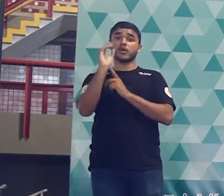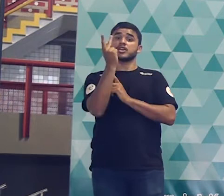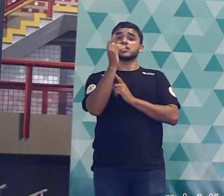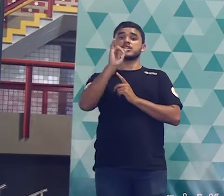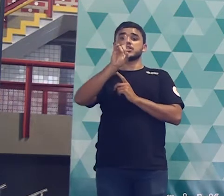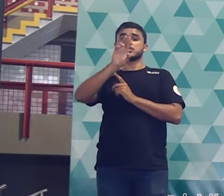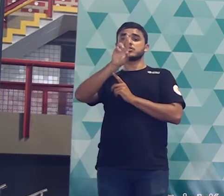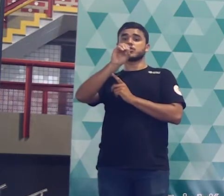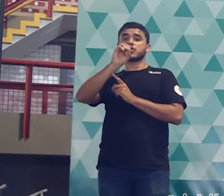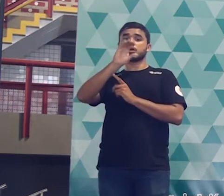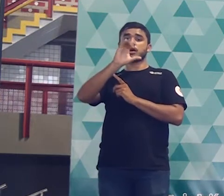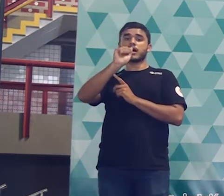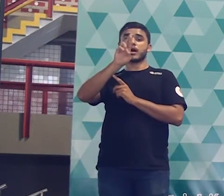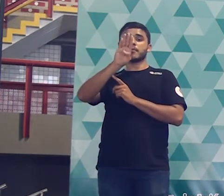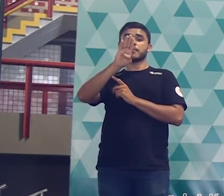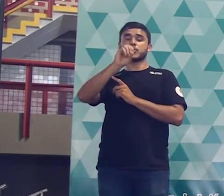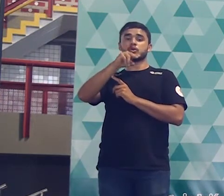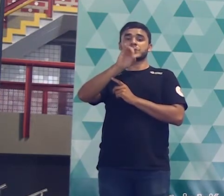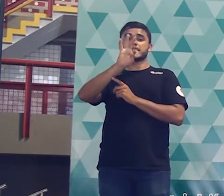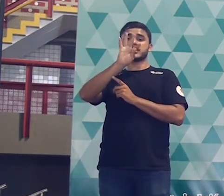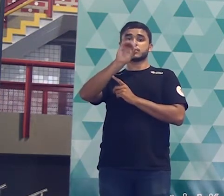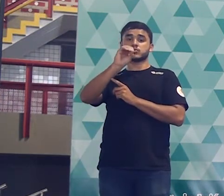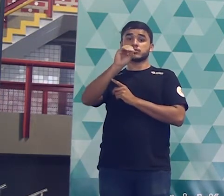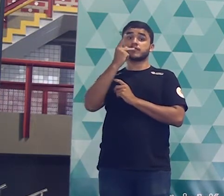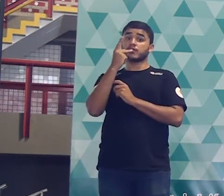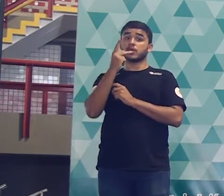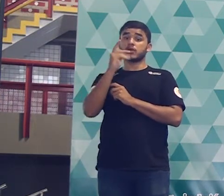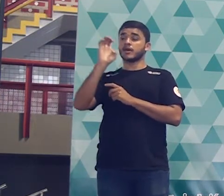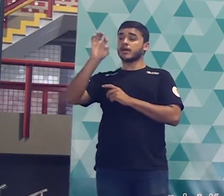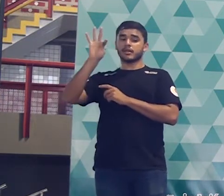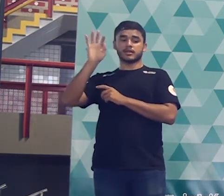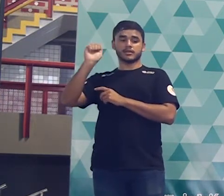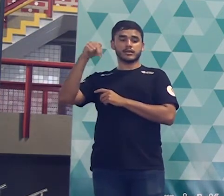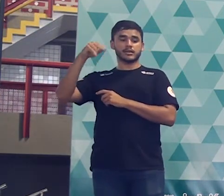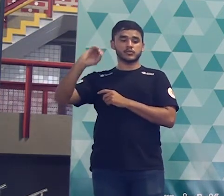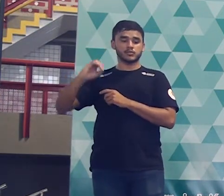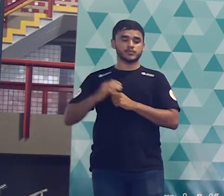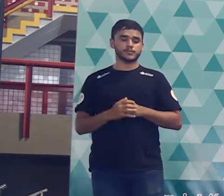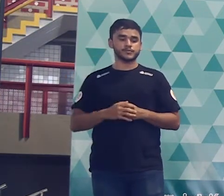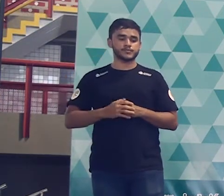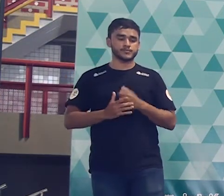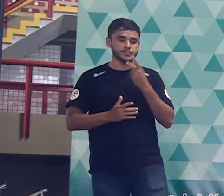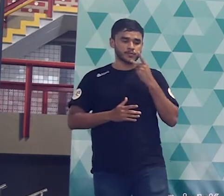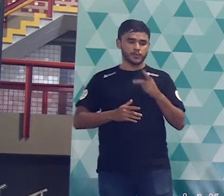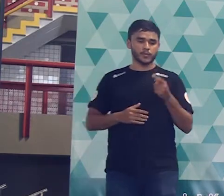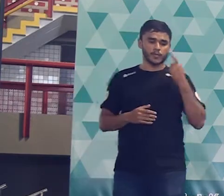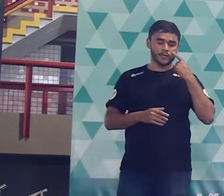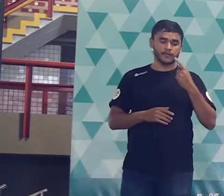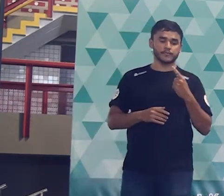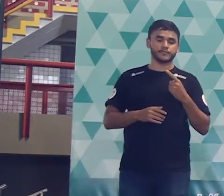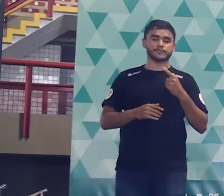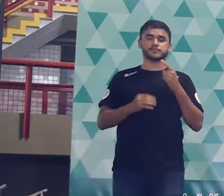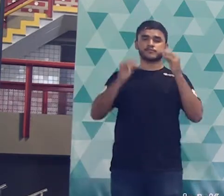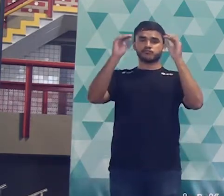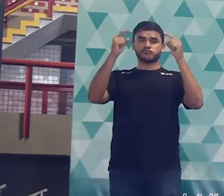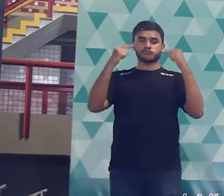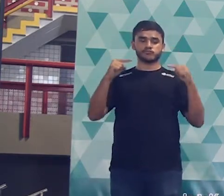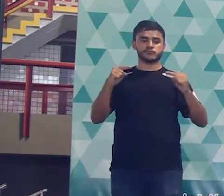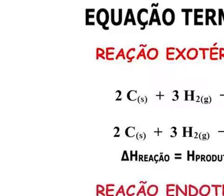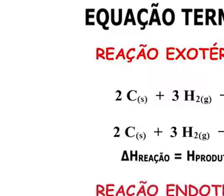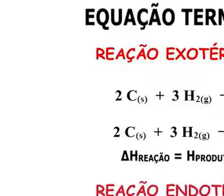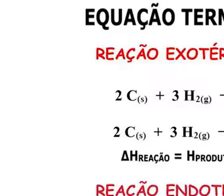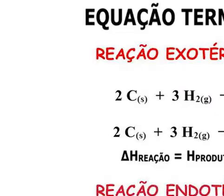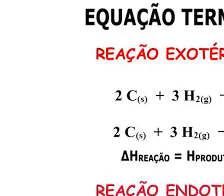energia, e essa energia foi liberada. Olha para baixo agora, olha para baixo. Quando tu olha para baixo, olha o que que a gente vai ter, ó.